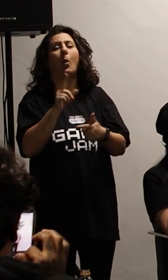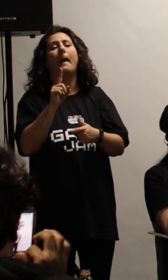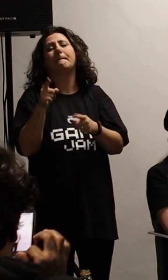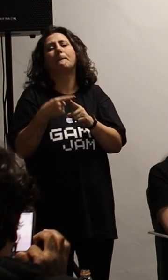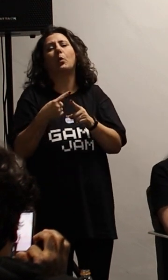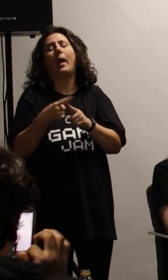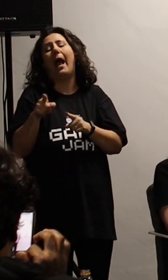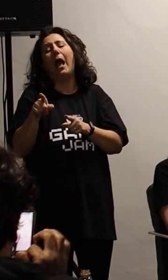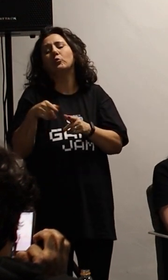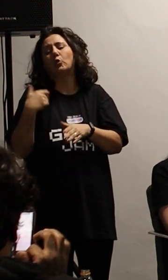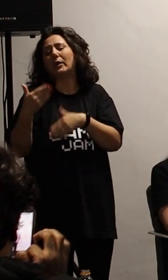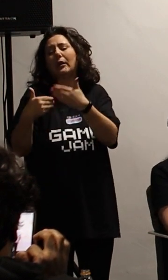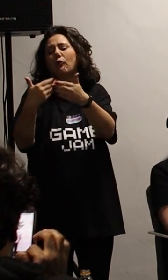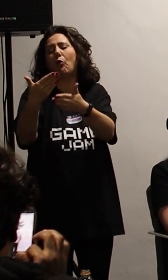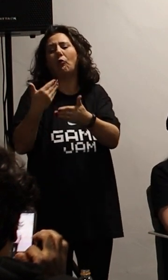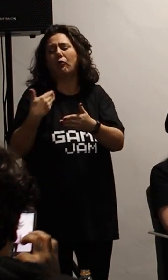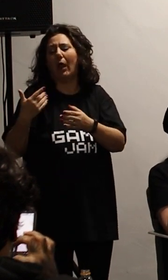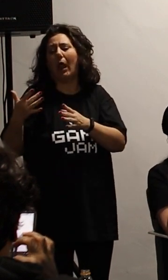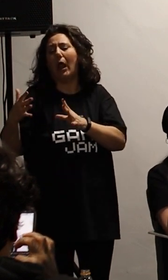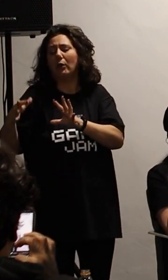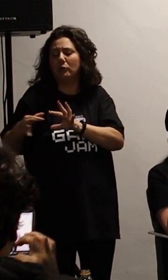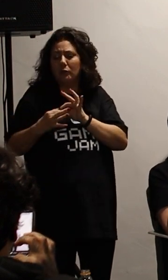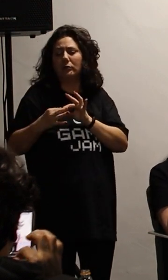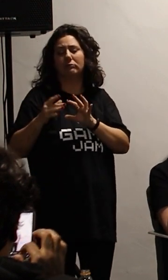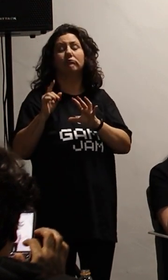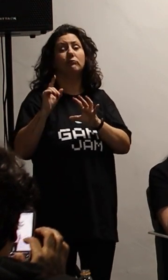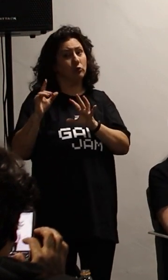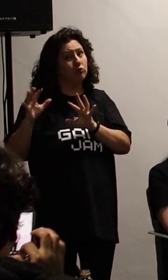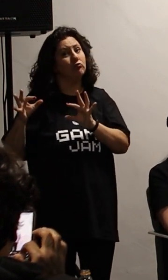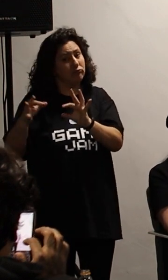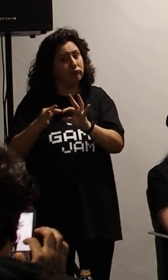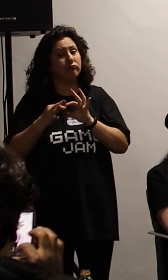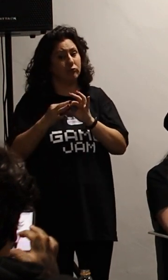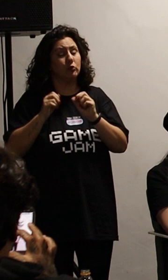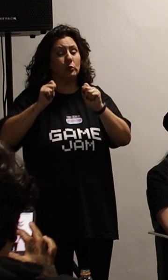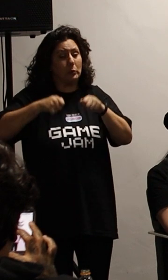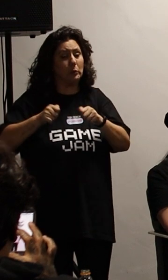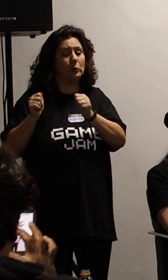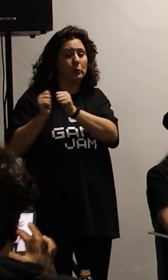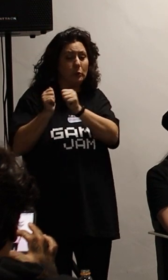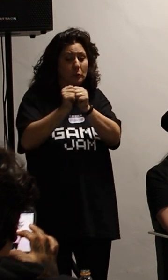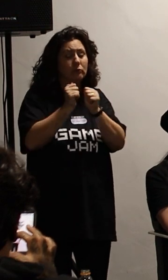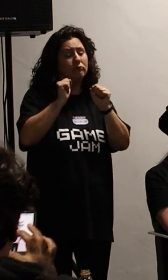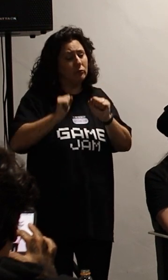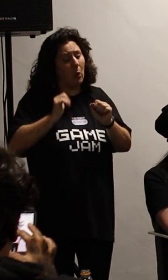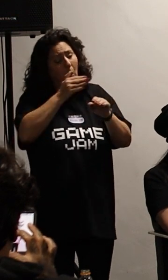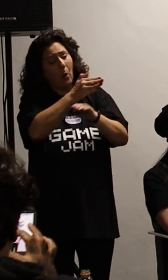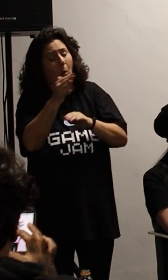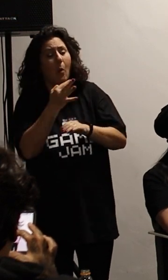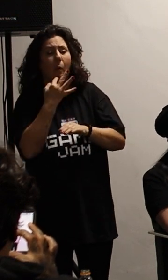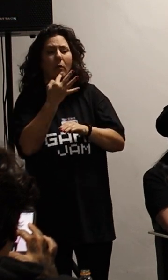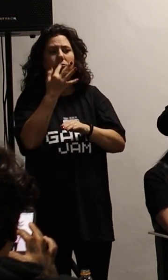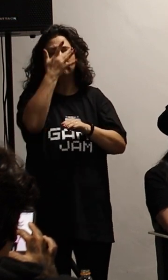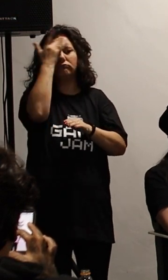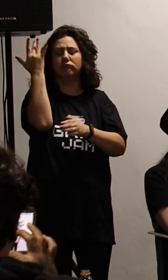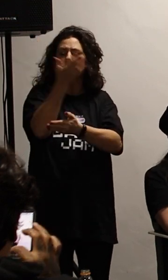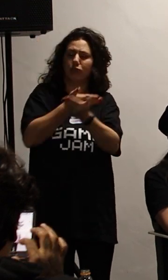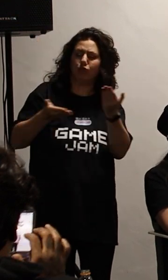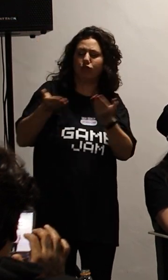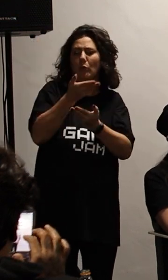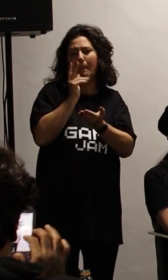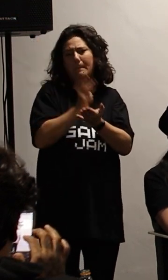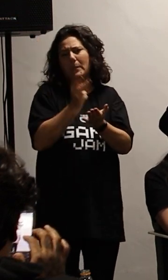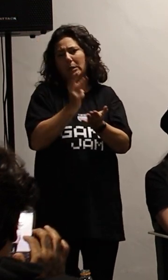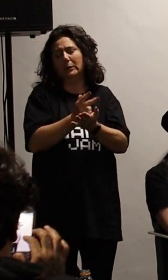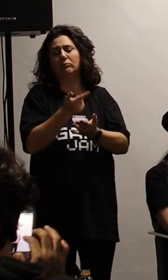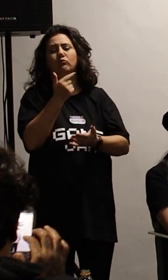está desenvolvendo que vão te excluir. Não, você pode ir lá, pode conhecer desenvolvedores. É interessante fazer isso, mesmo que